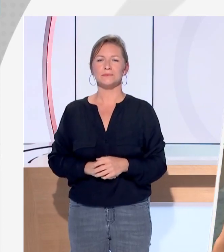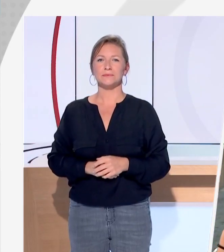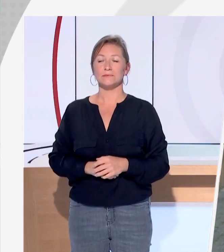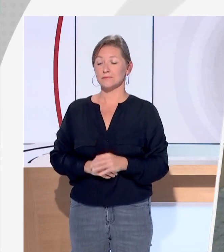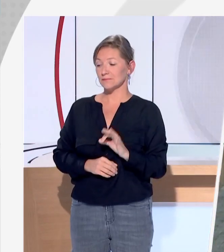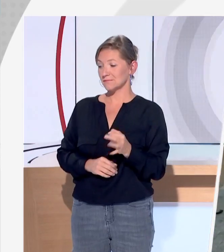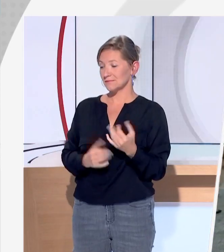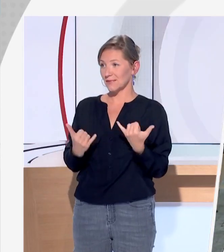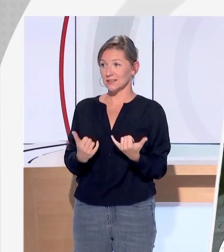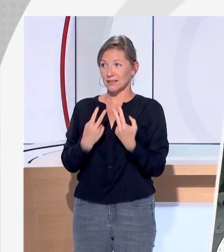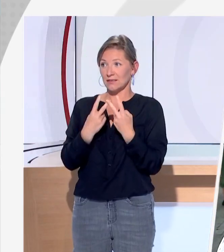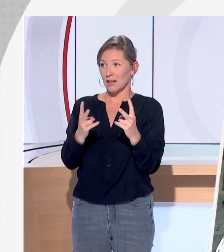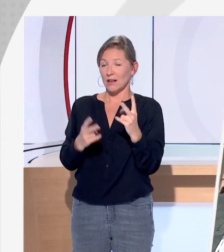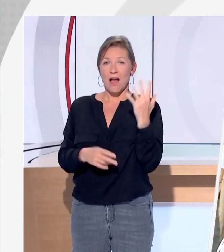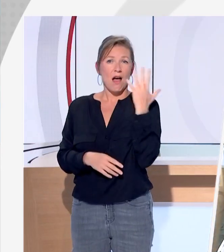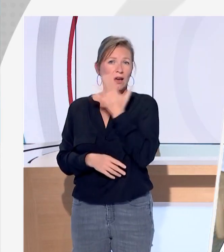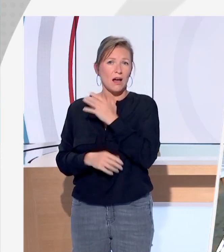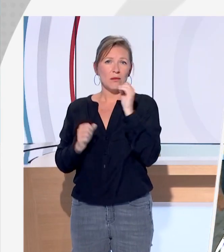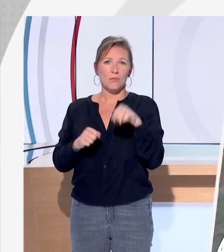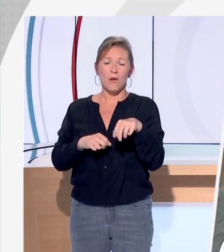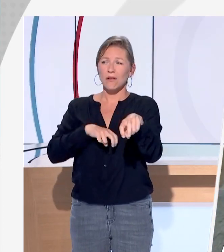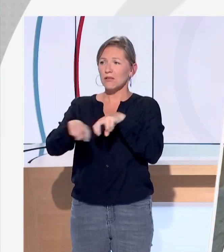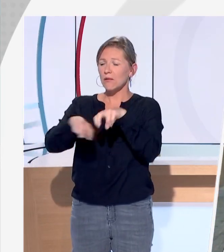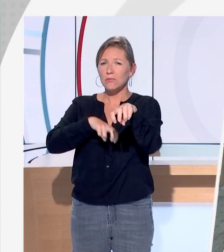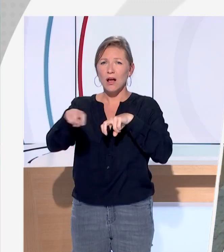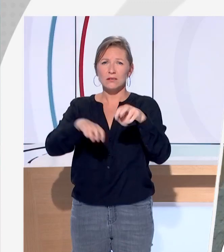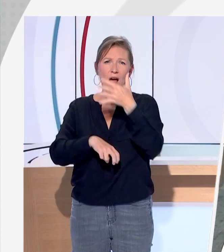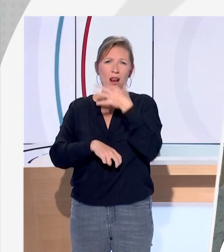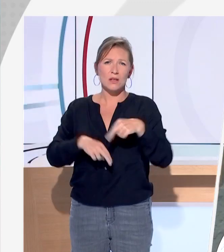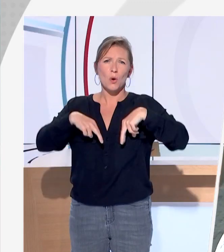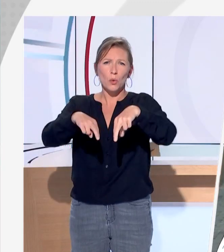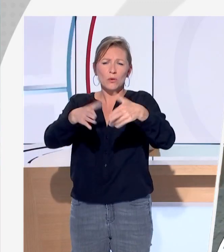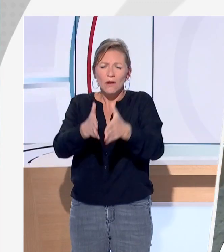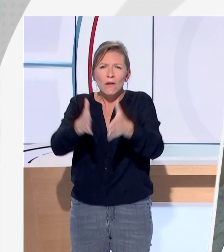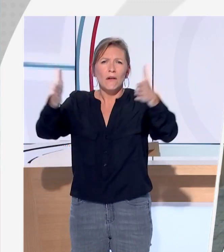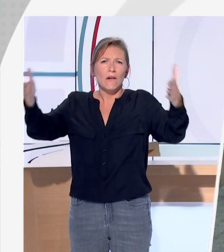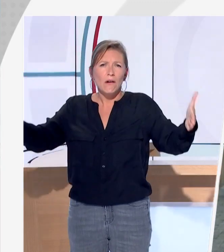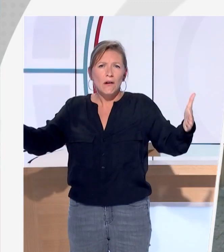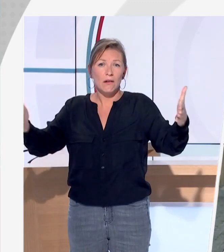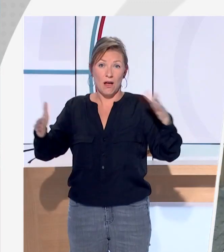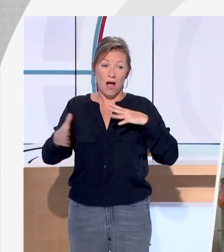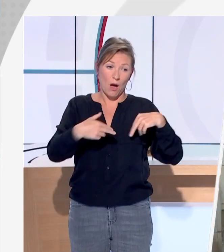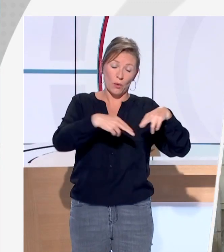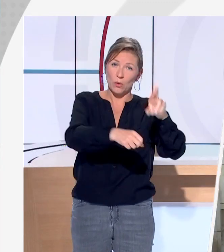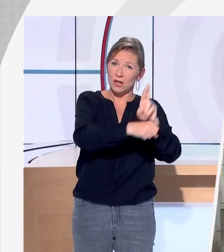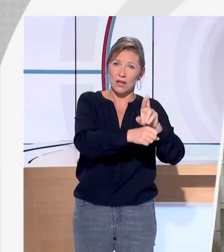Je trouve que c'est une super ville, on peut circuler, les rues elles sont grandes, puis il y a beaucoup de rues qui sont piétonnes.